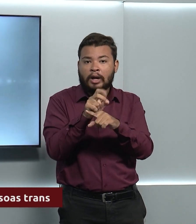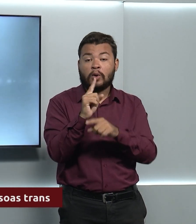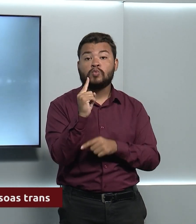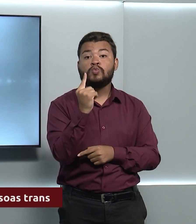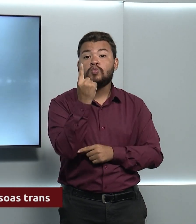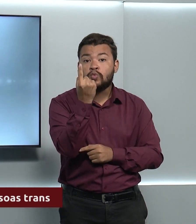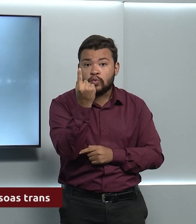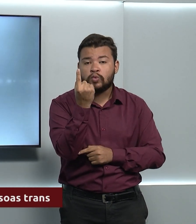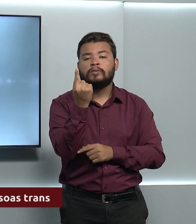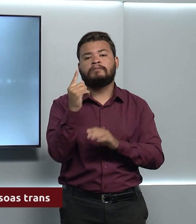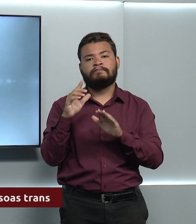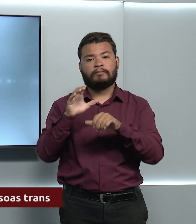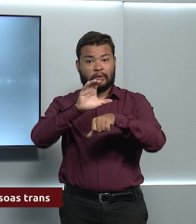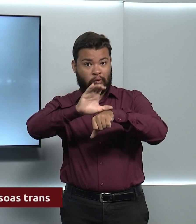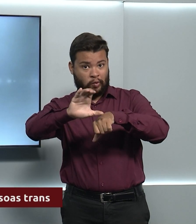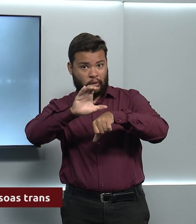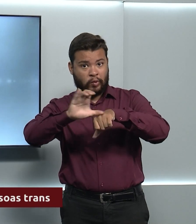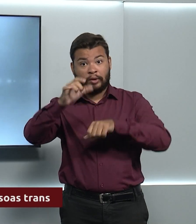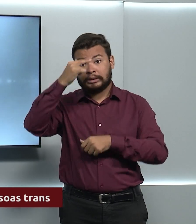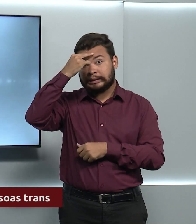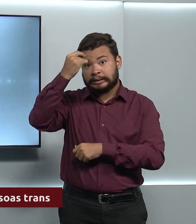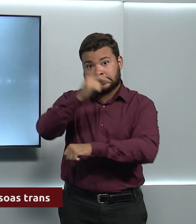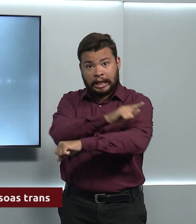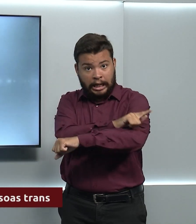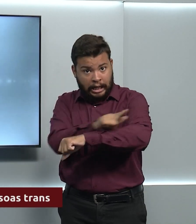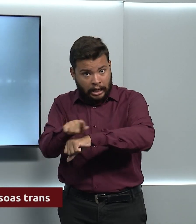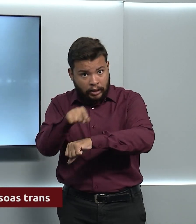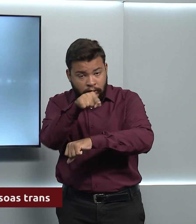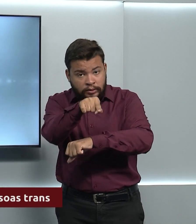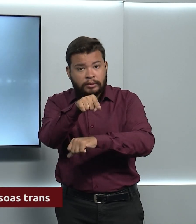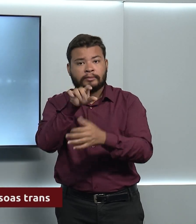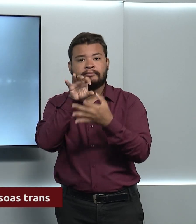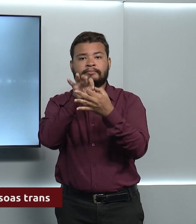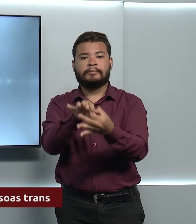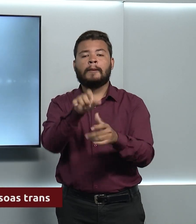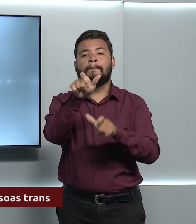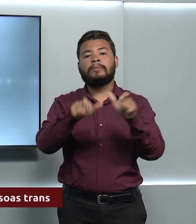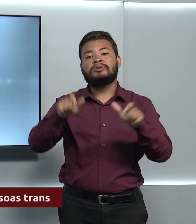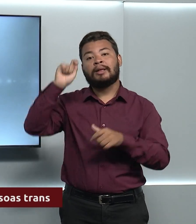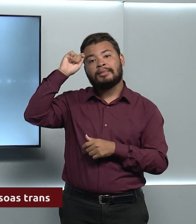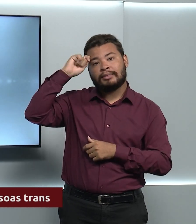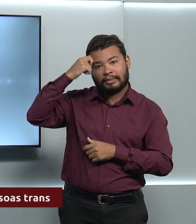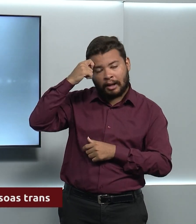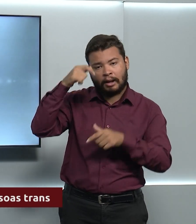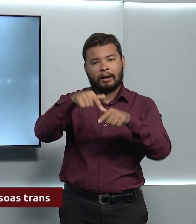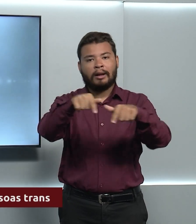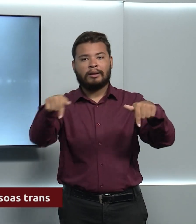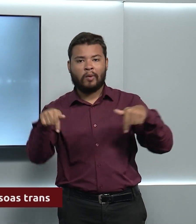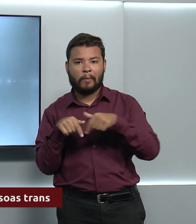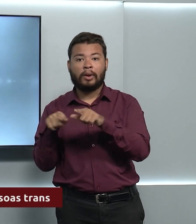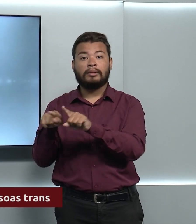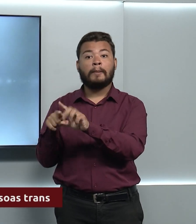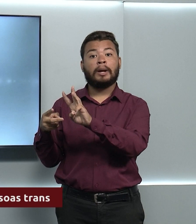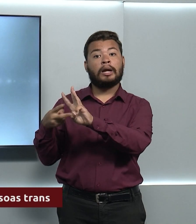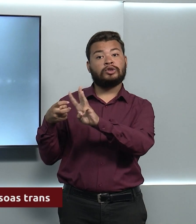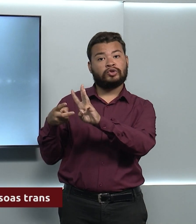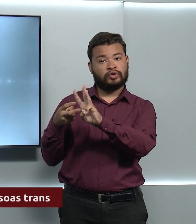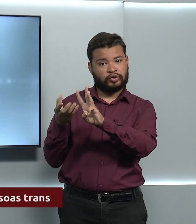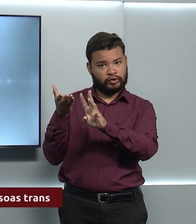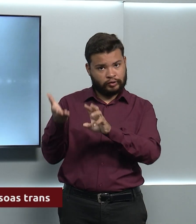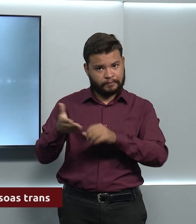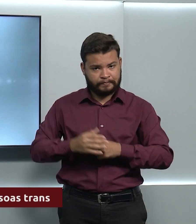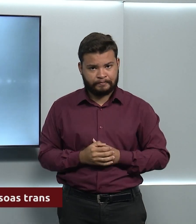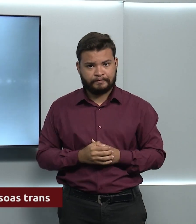vaga nos cursos de graduação onde houver demanda para estudantes negros, quilombolas e indígenas. A partir